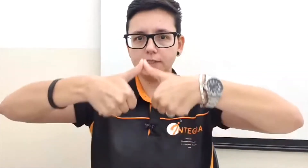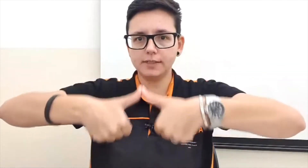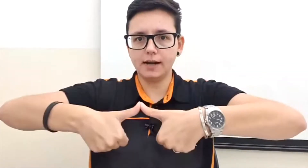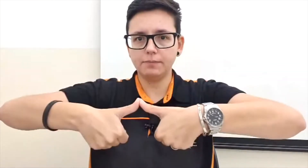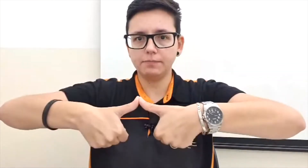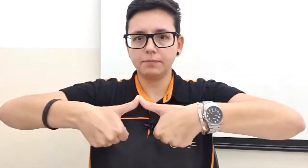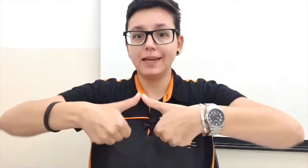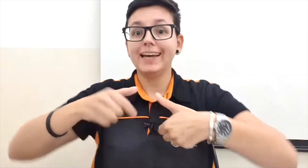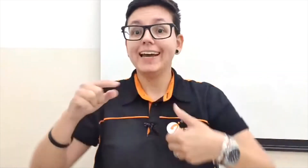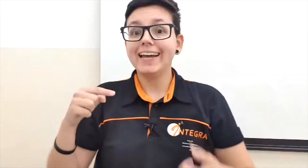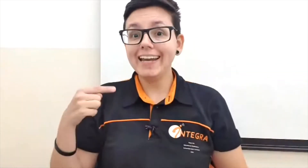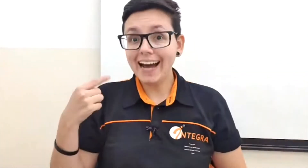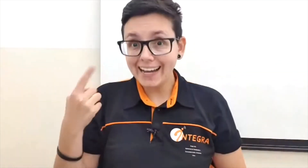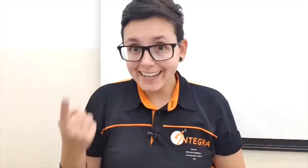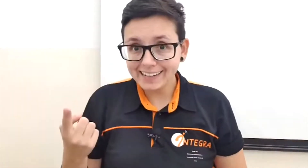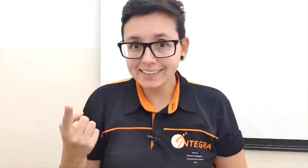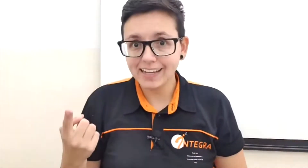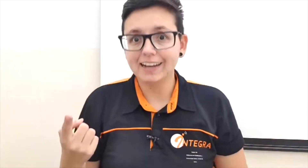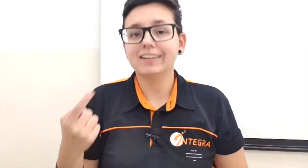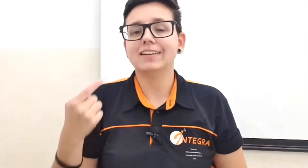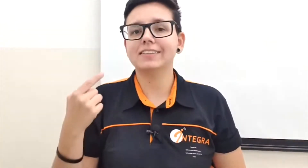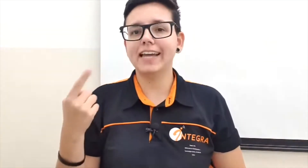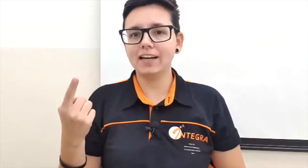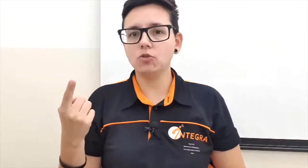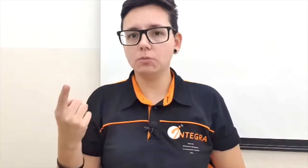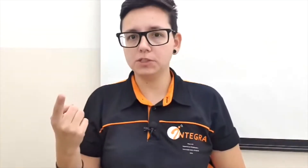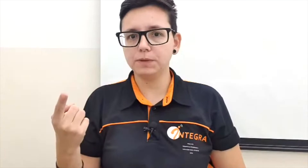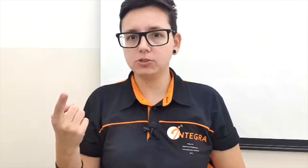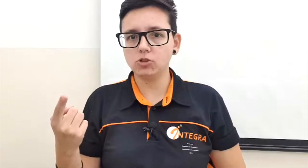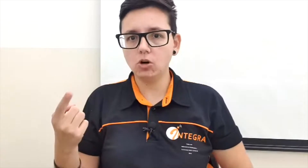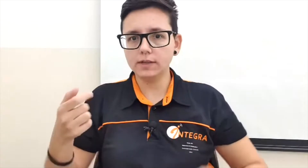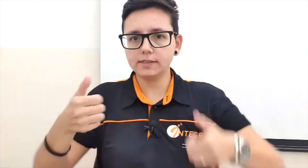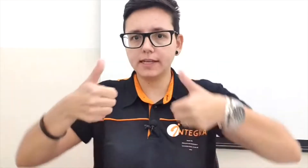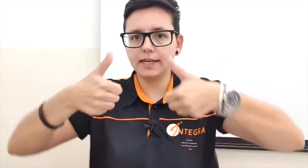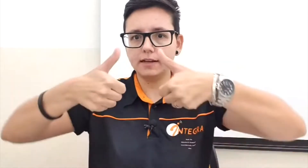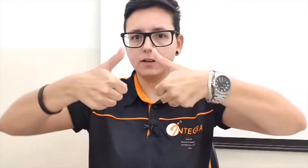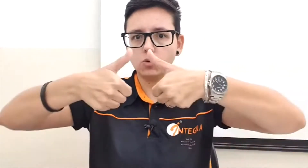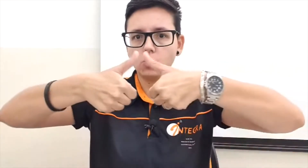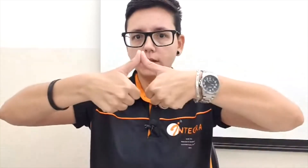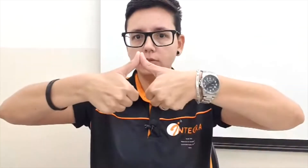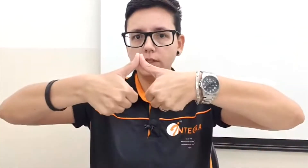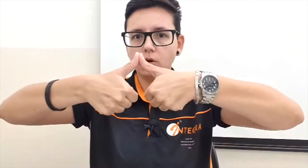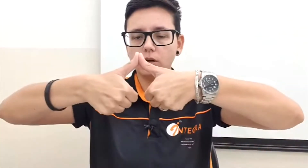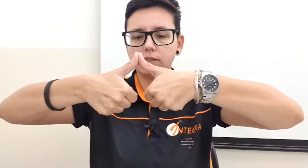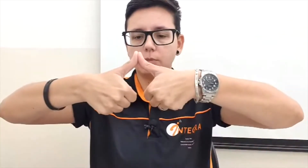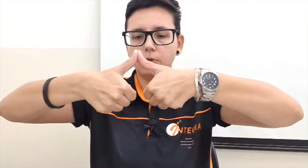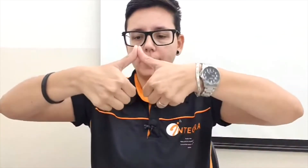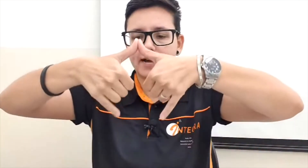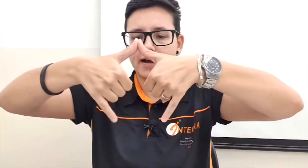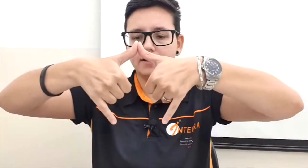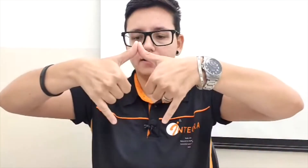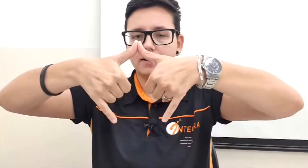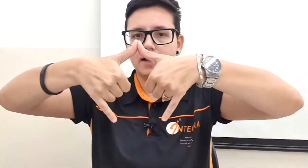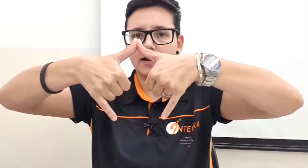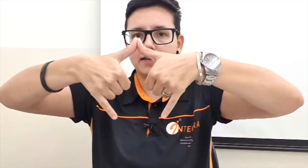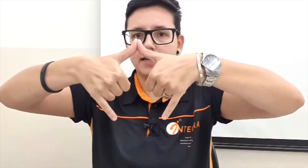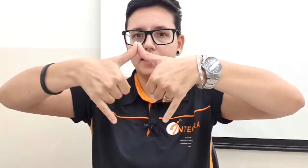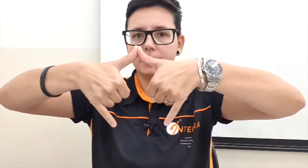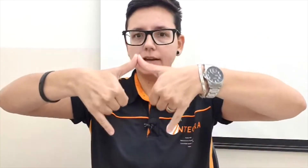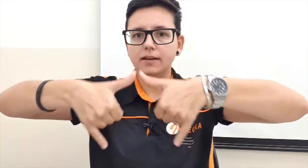estar. E ainda tem algumas pessoas que, quando encosta o polegar aqui,